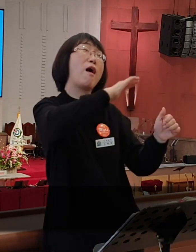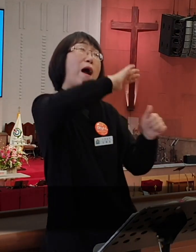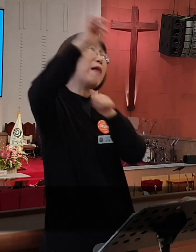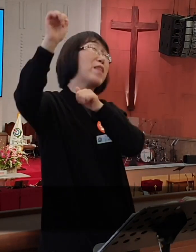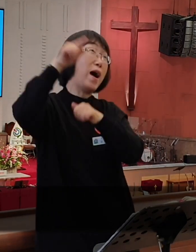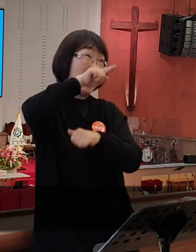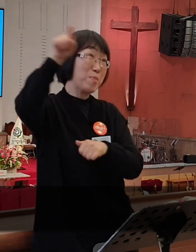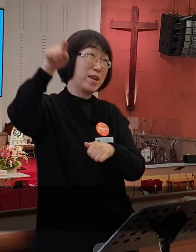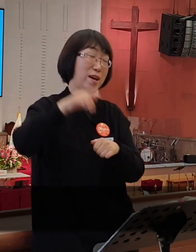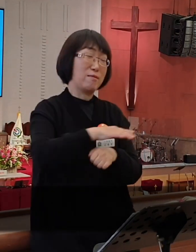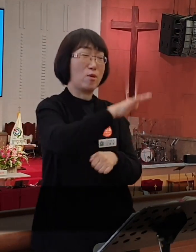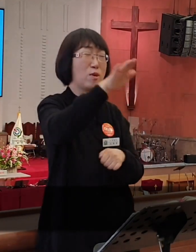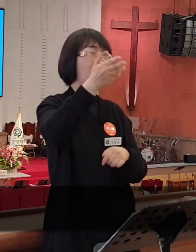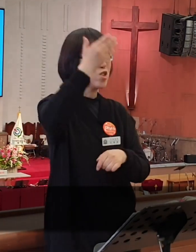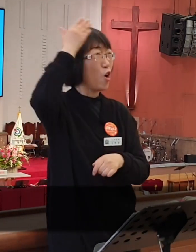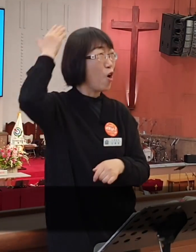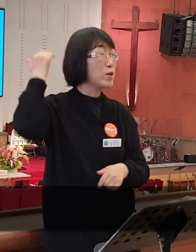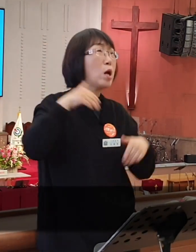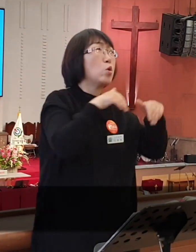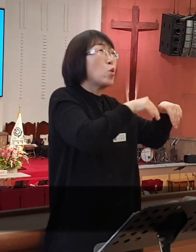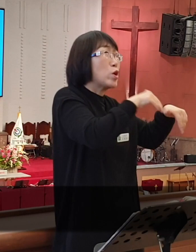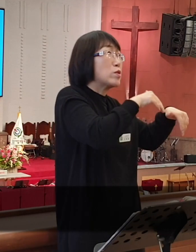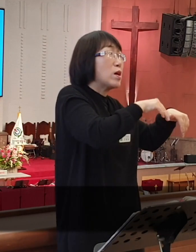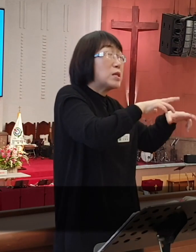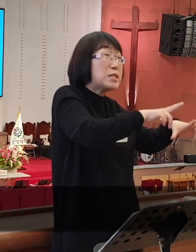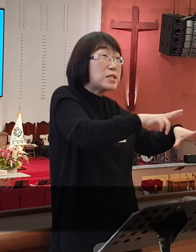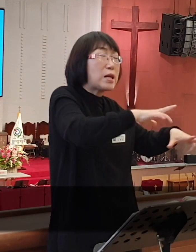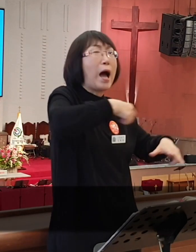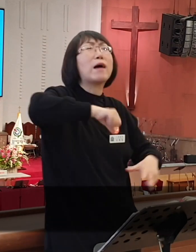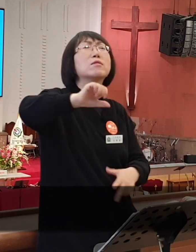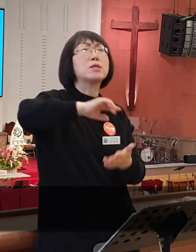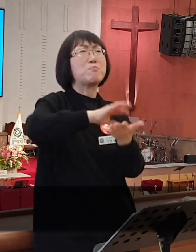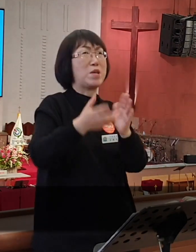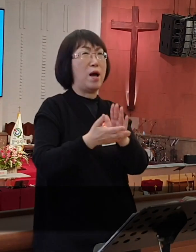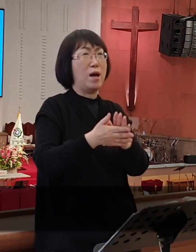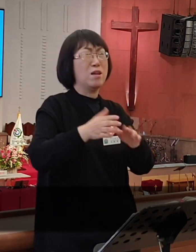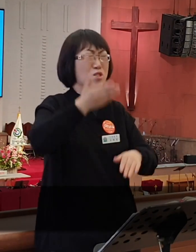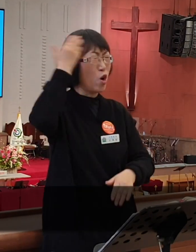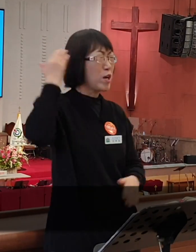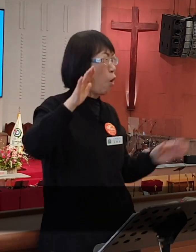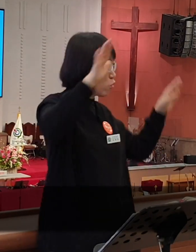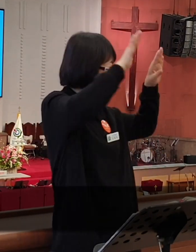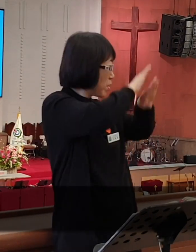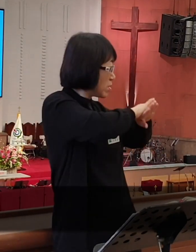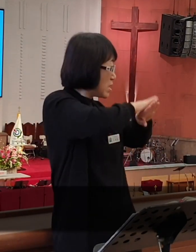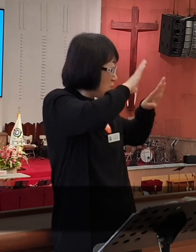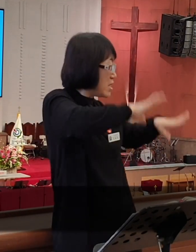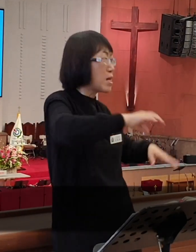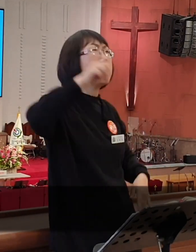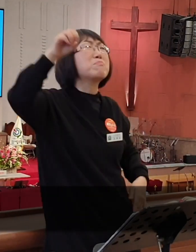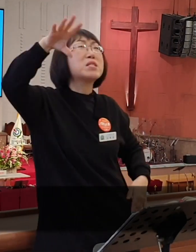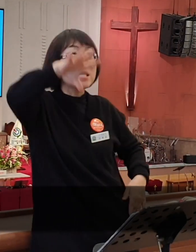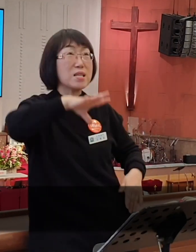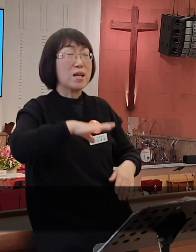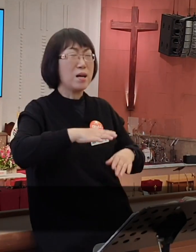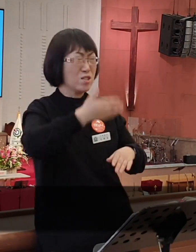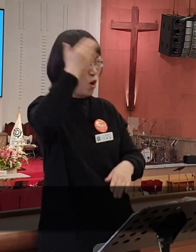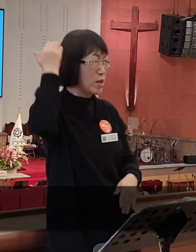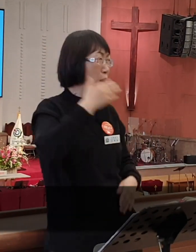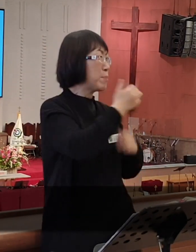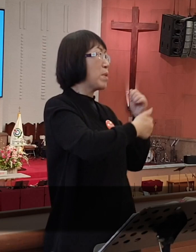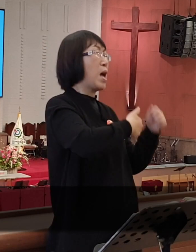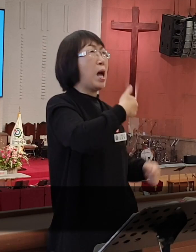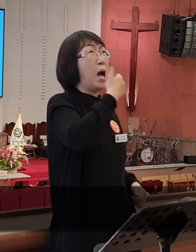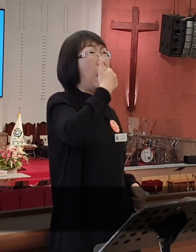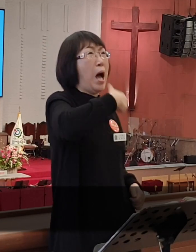간대요. 너희가 전에는 종이었으나 이제는 뭐요? 아들입니다. 전에는 어둠이었으나 이제는 빛입니다. 전에는